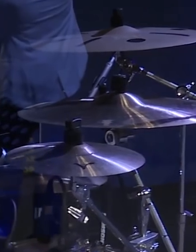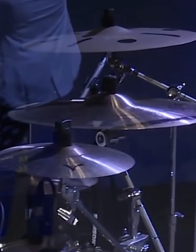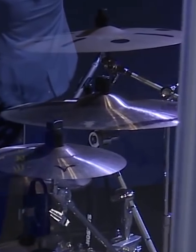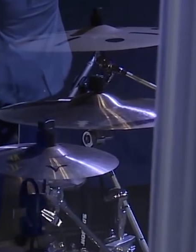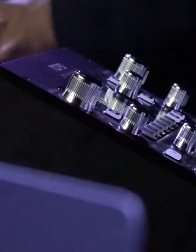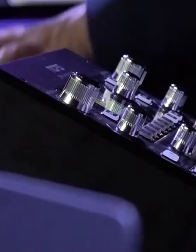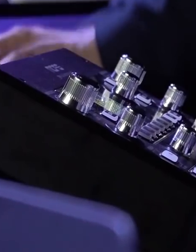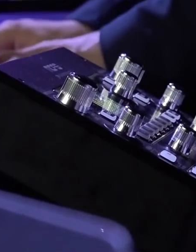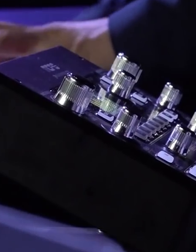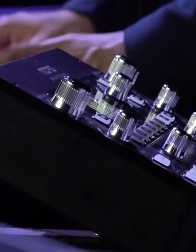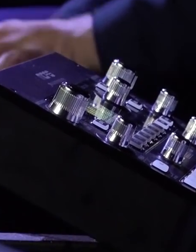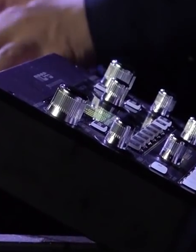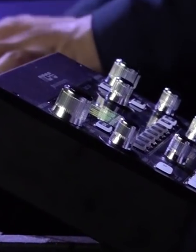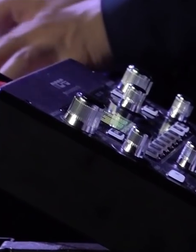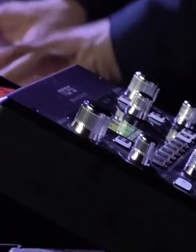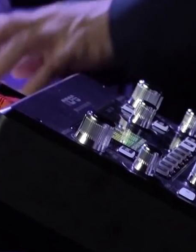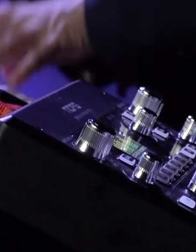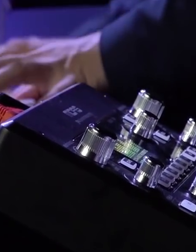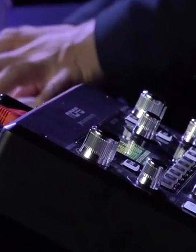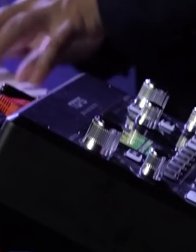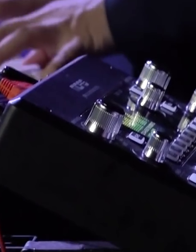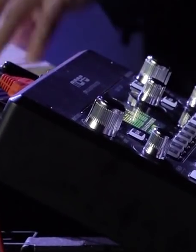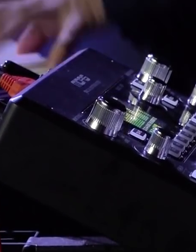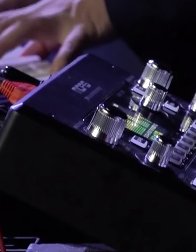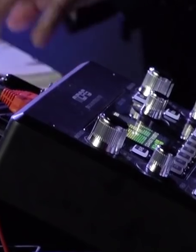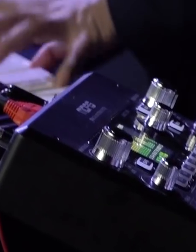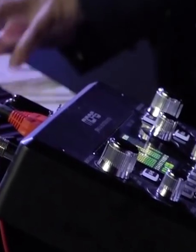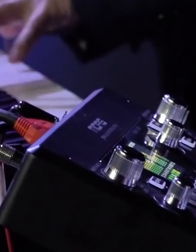mulia, Kau hadir di sini,